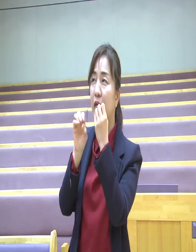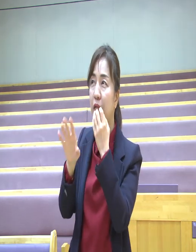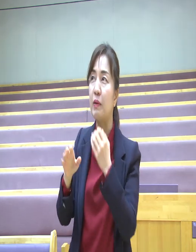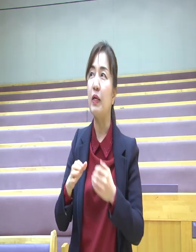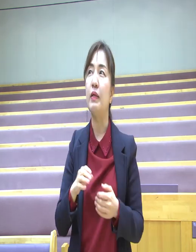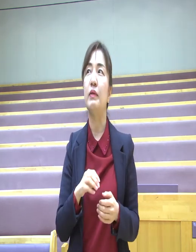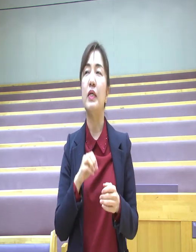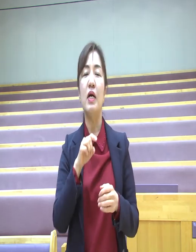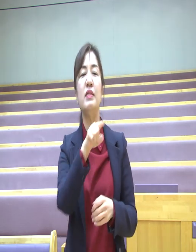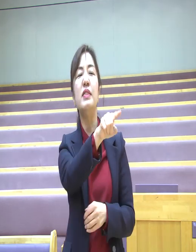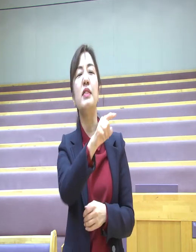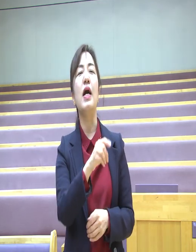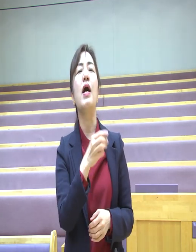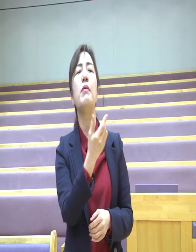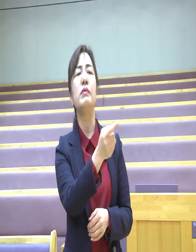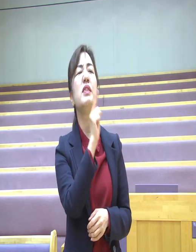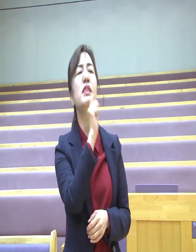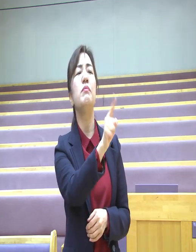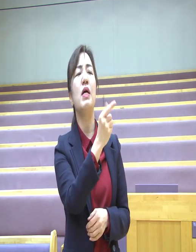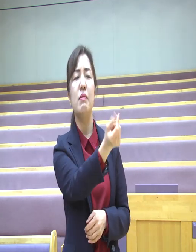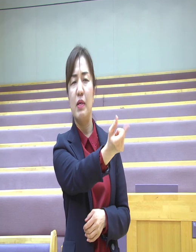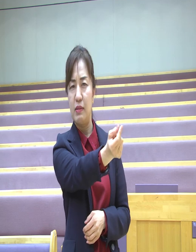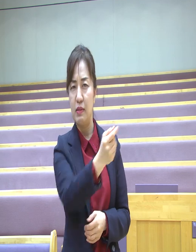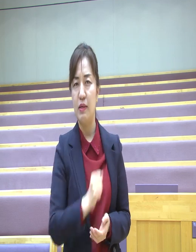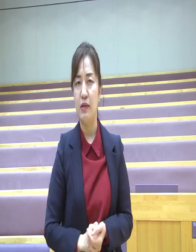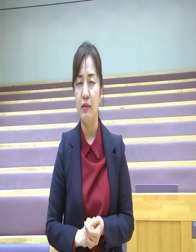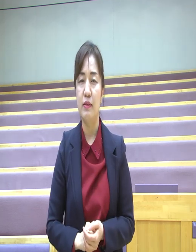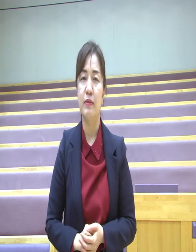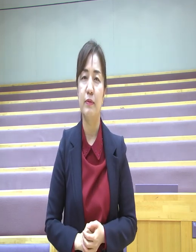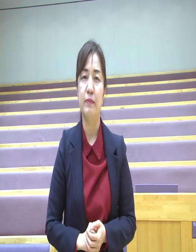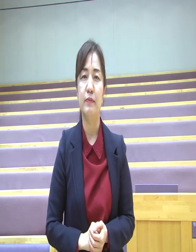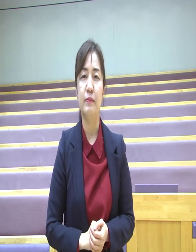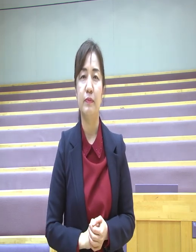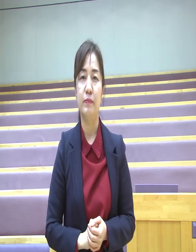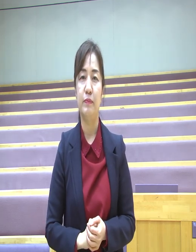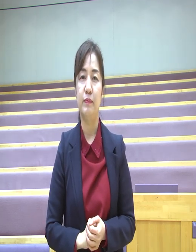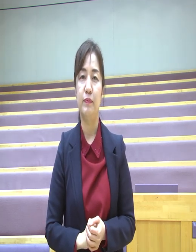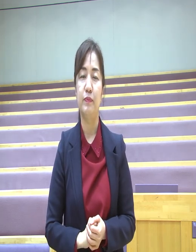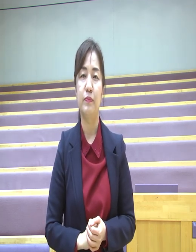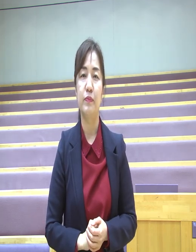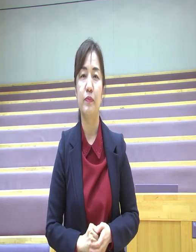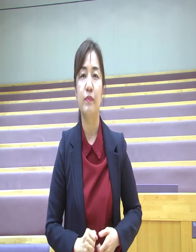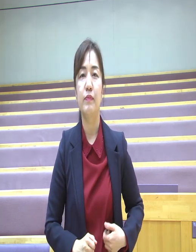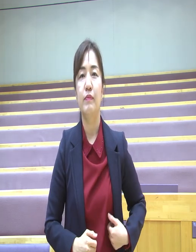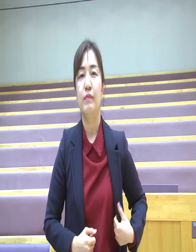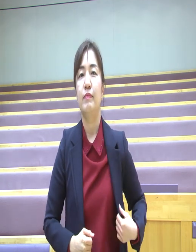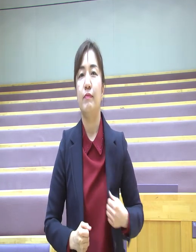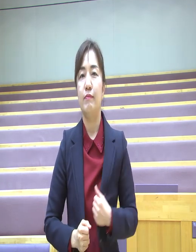아니지요. 대답하시되 내가 말하였도다 하시니라.